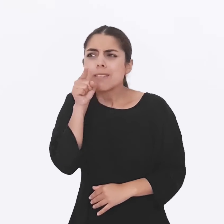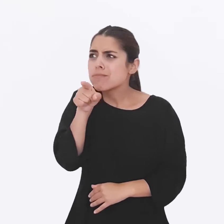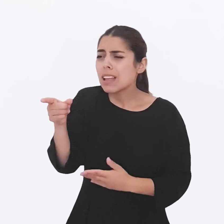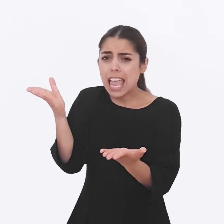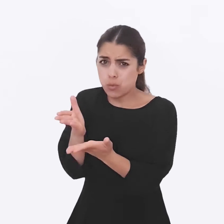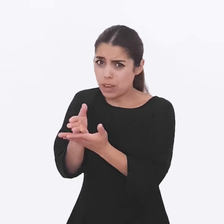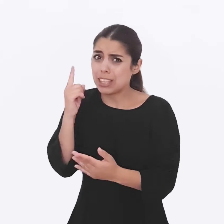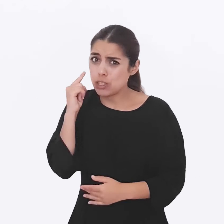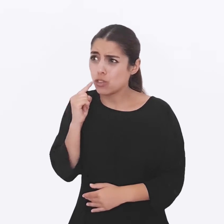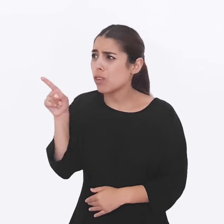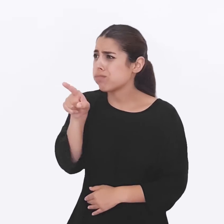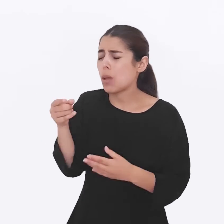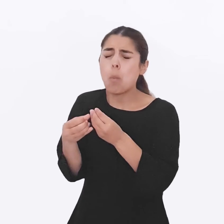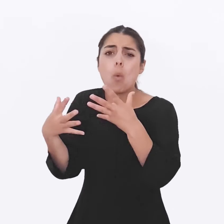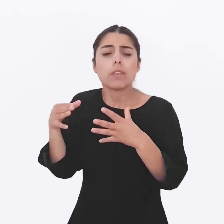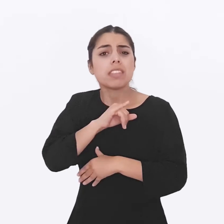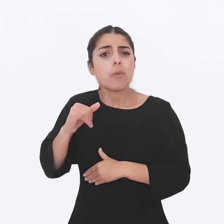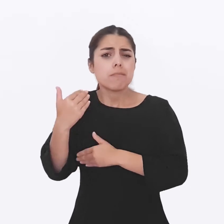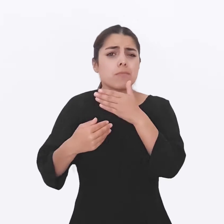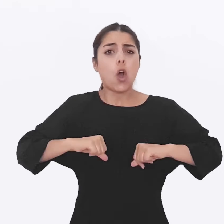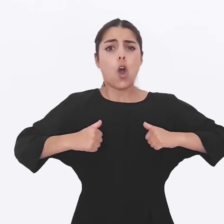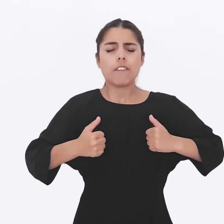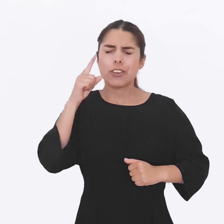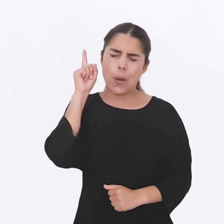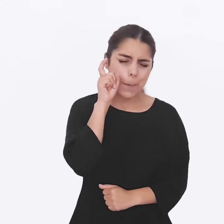en estudiantes sordos y que tienden a complejizarse en la etapa de la adolescencia.